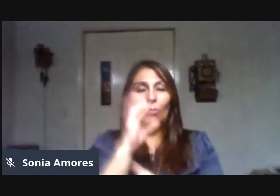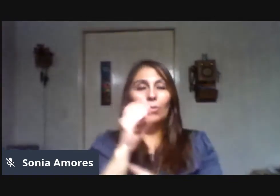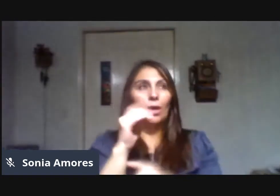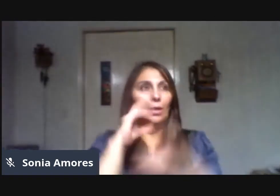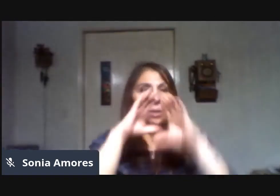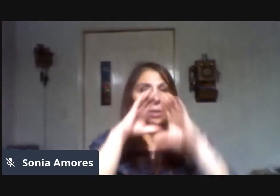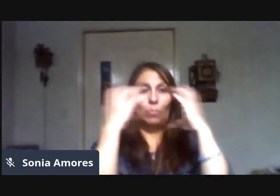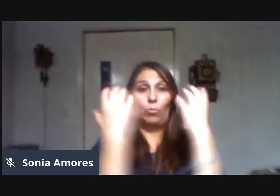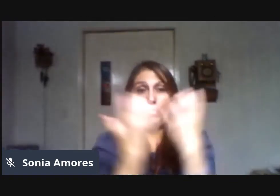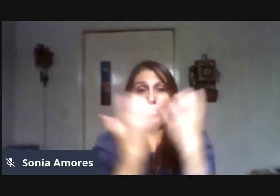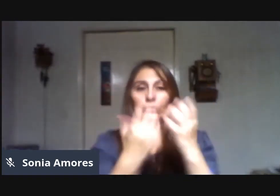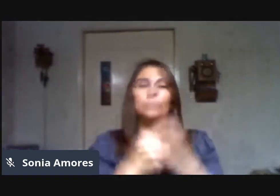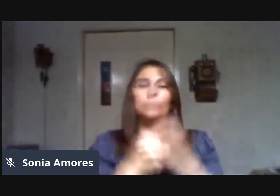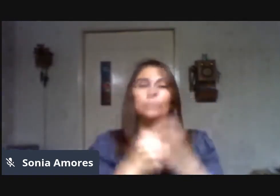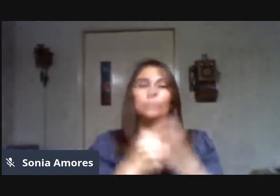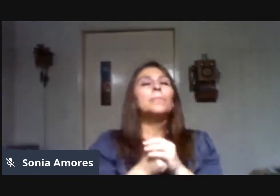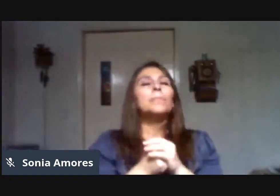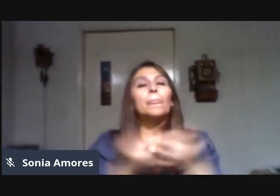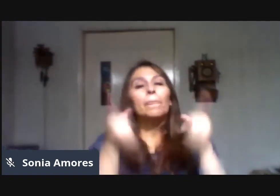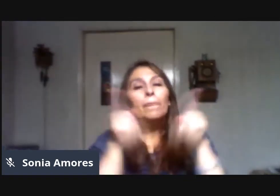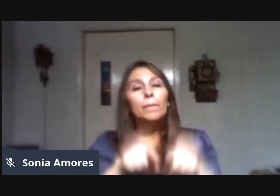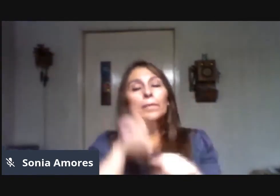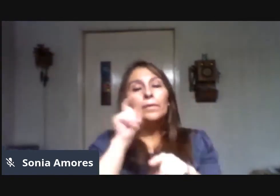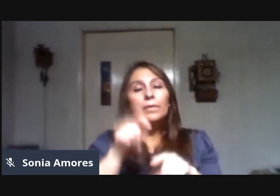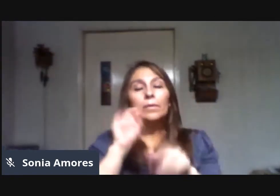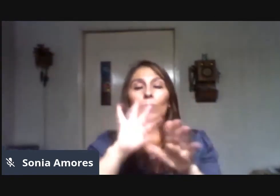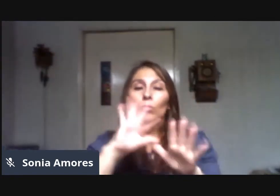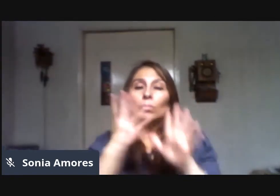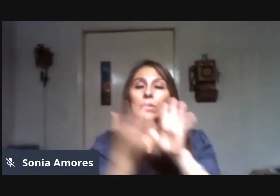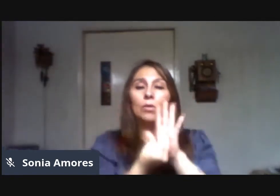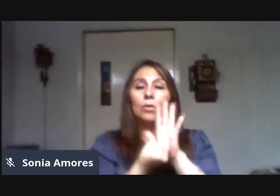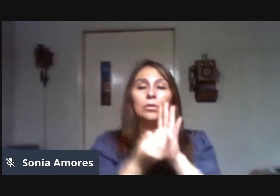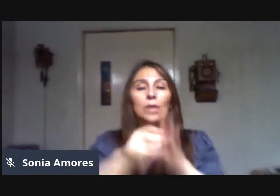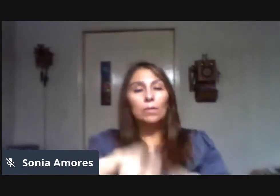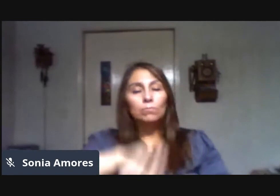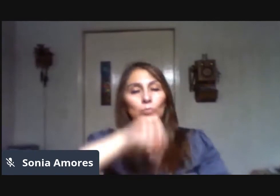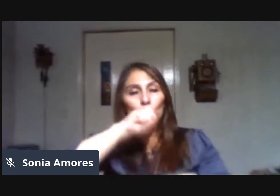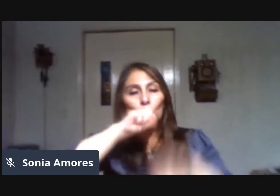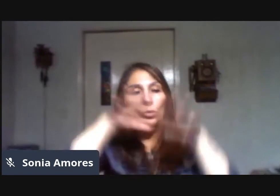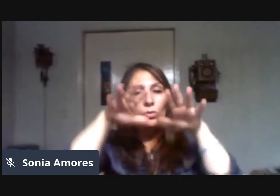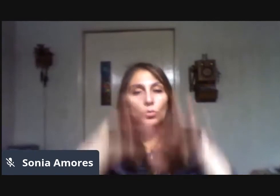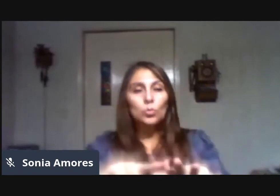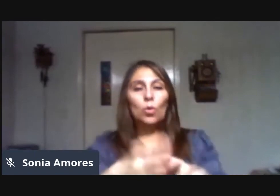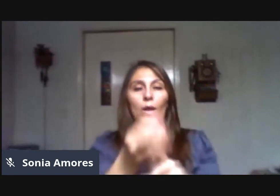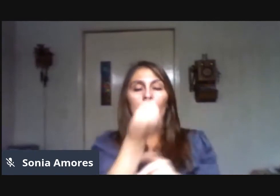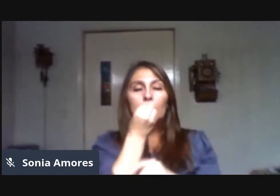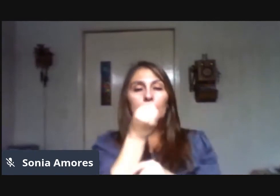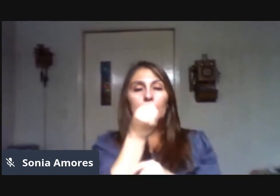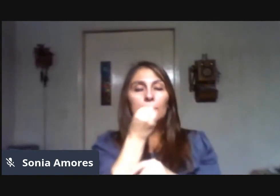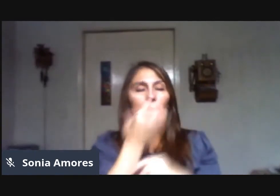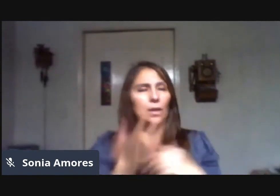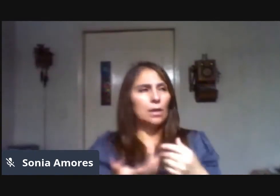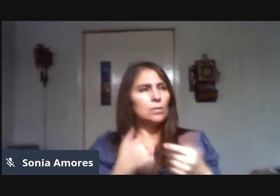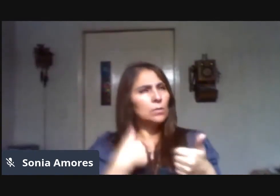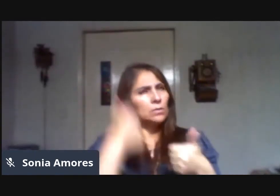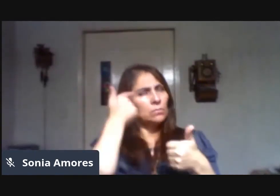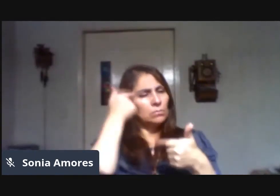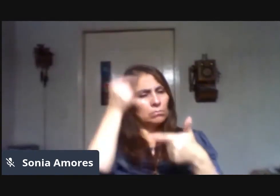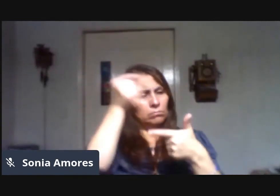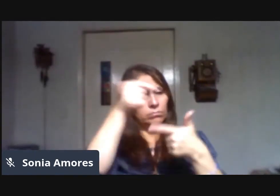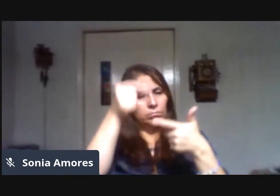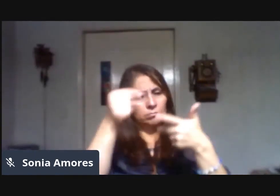necesitamos paradigmas de soberanía alimentaria y de buen vivir. Repito, ¿cuáles considero entonces que serían los elementos